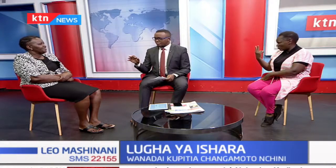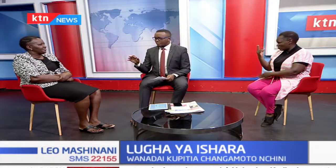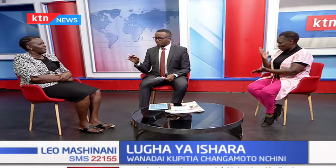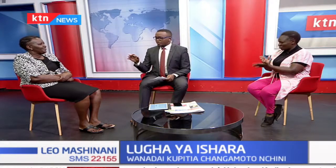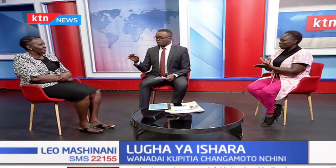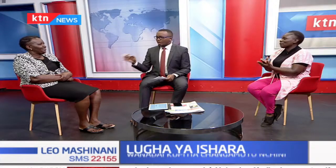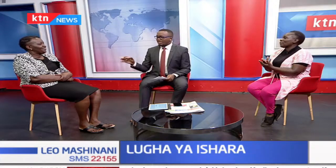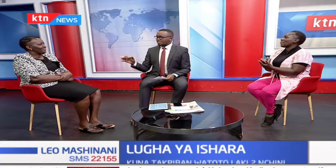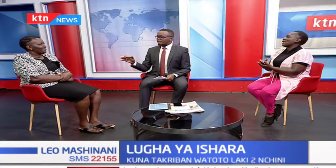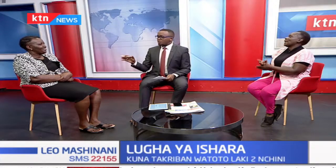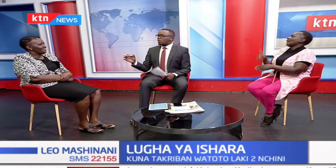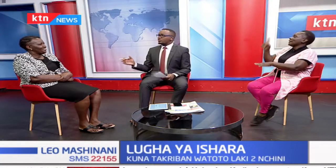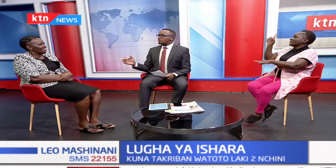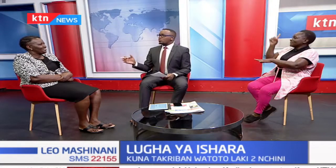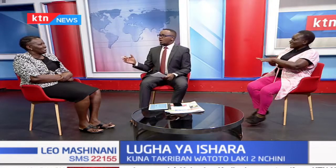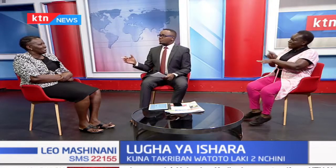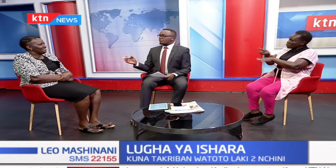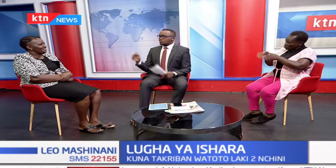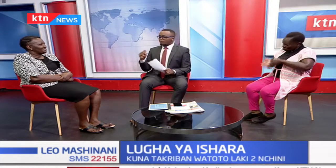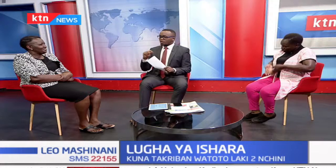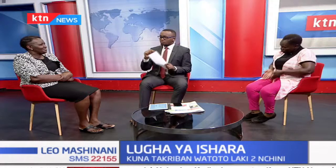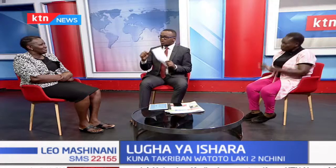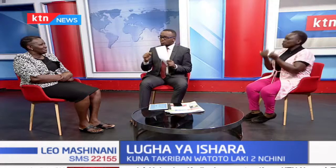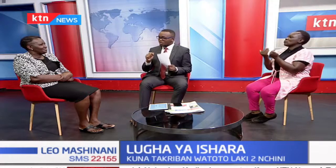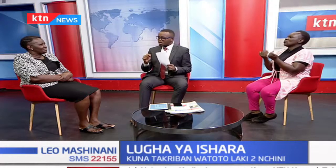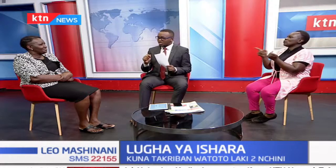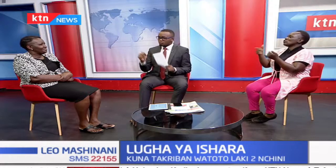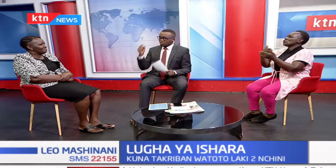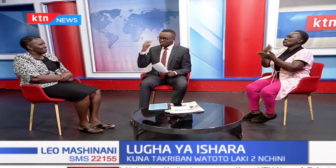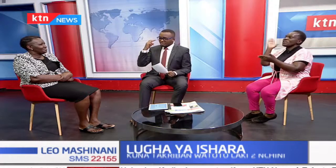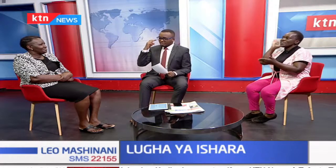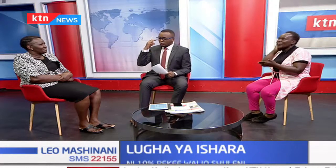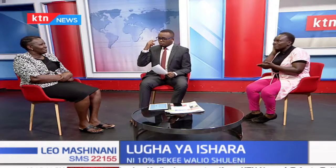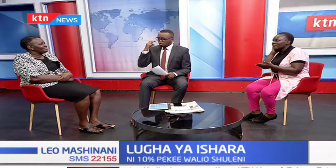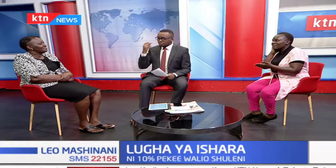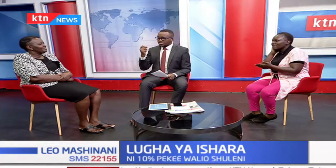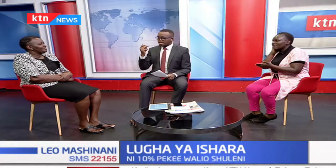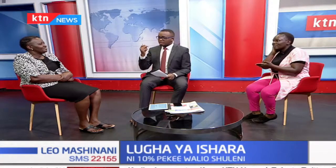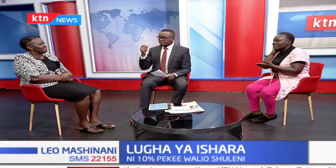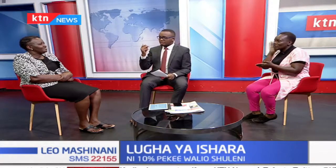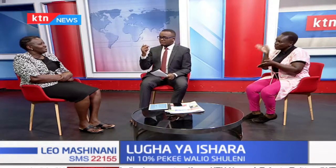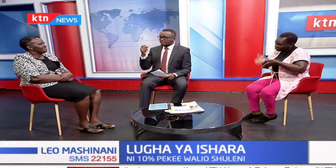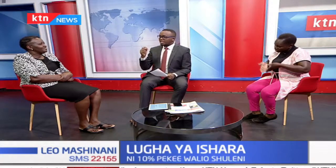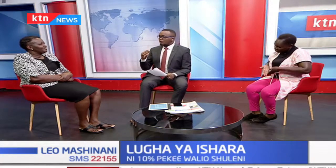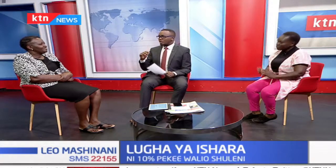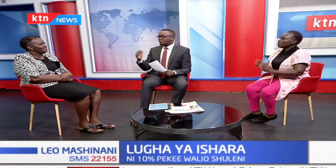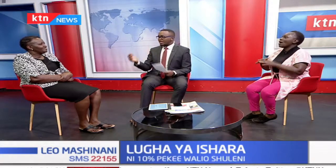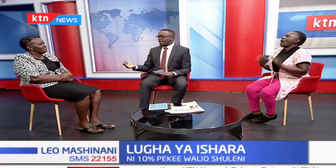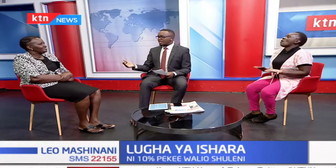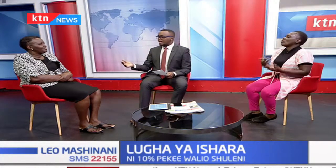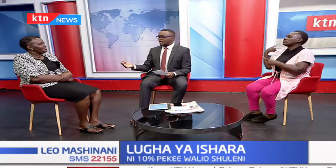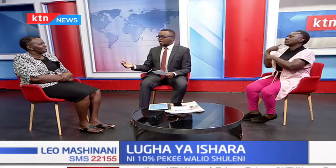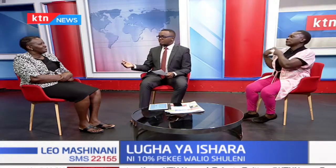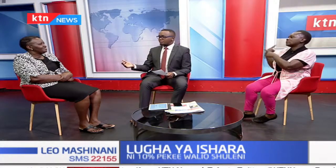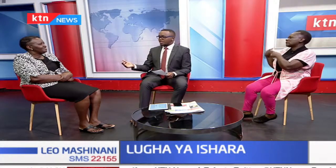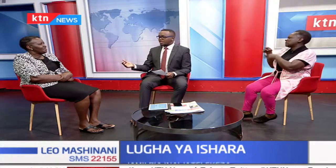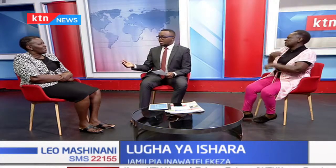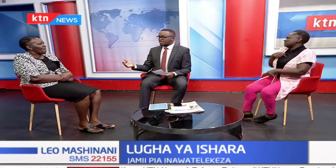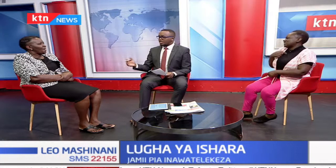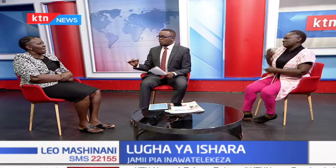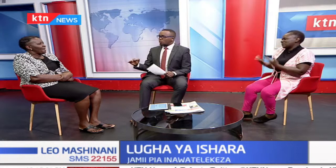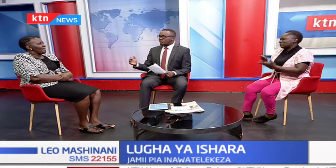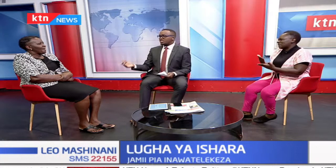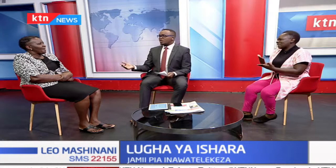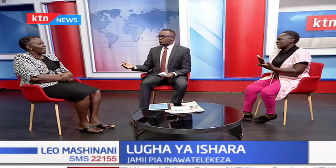sijakosea, wakati wa kujifungua kama mtu ambaye unatumia lugha ishara, mtu ambaye husikii, ilikuwa namna gani? Je, unahisi